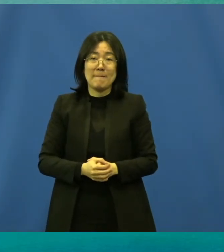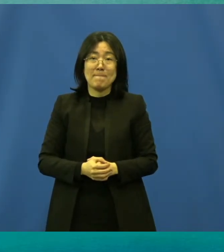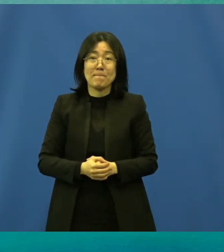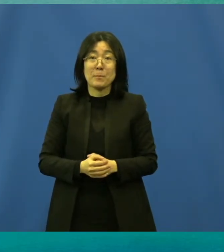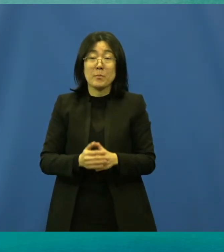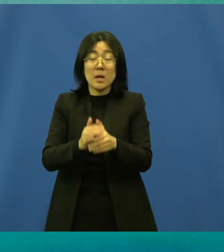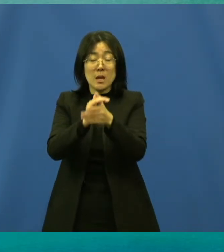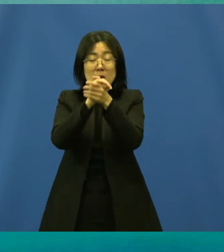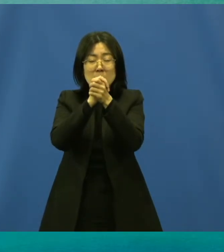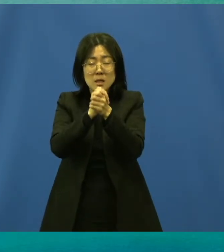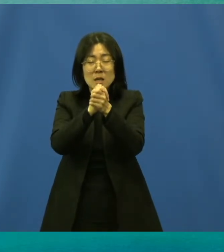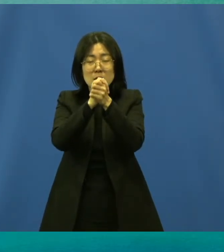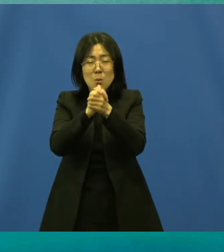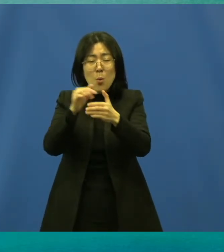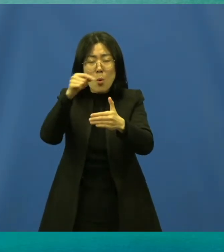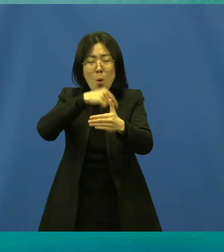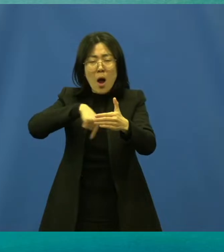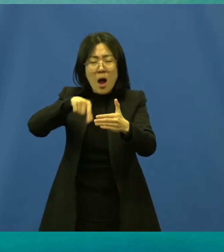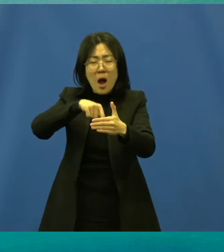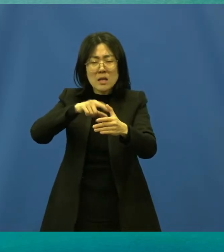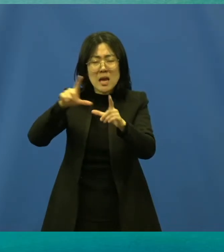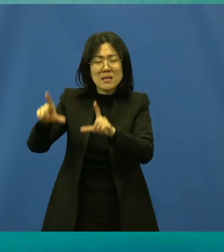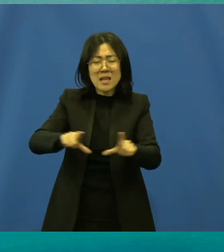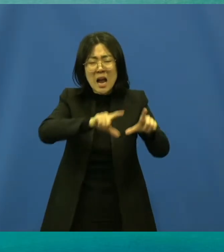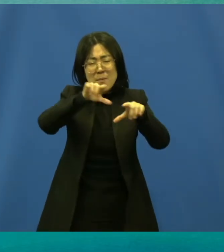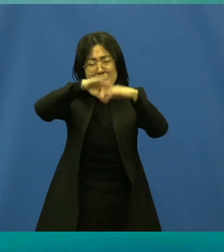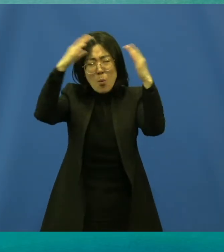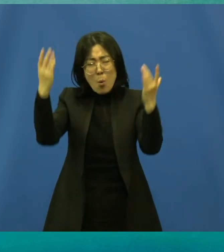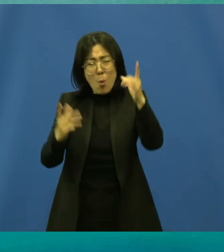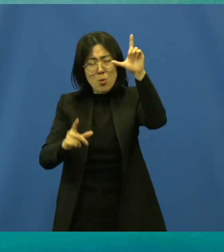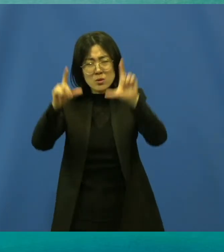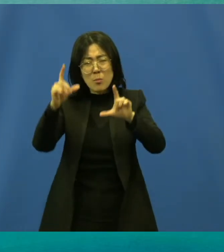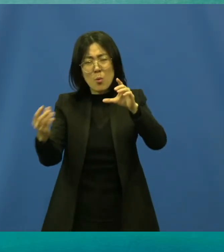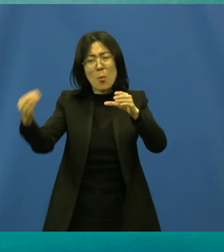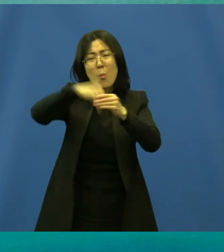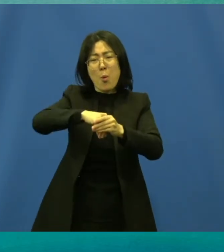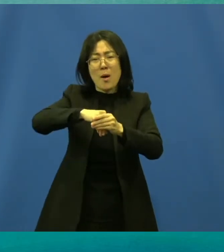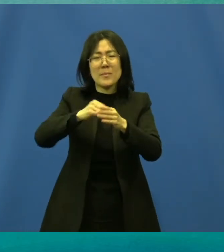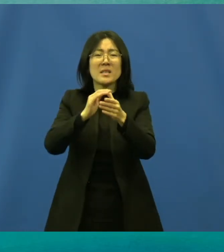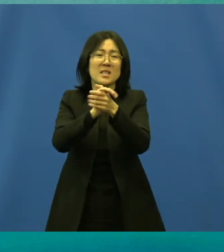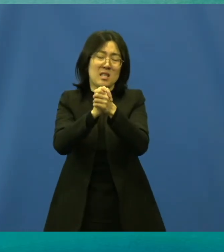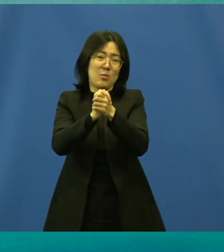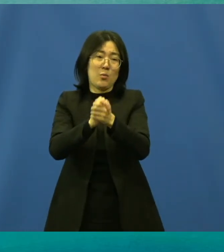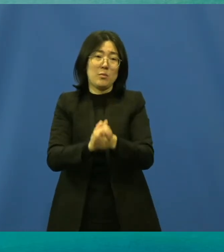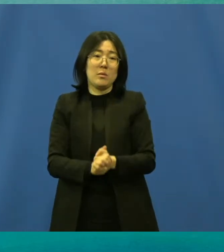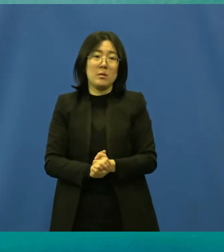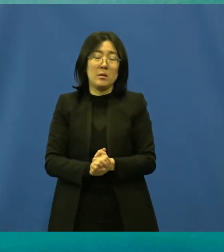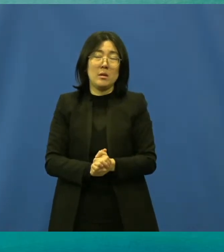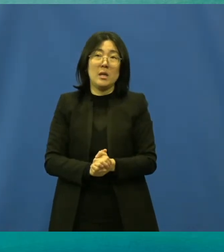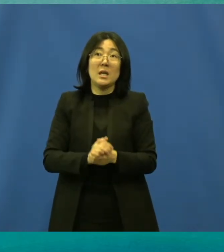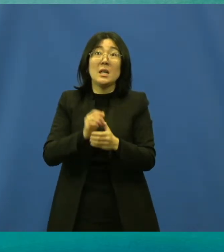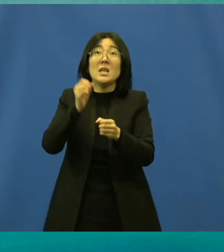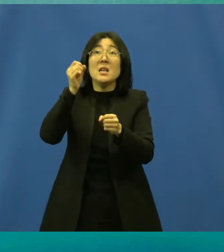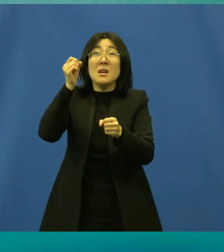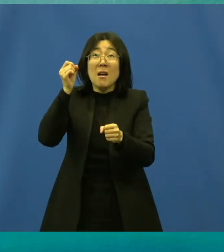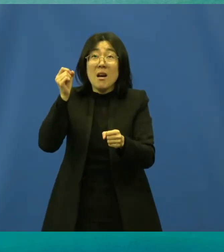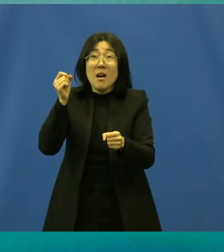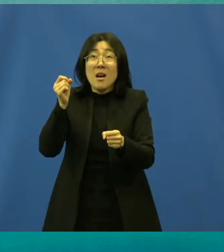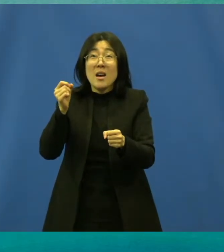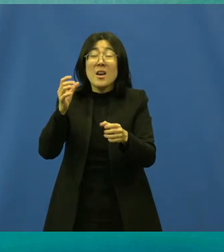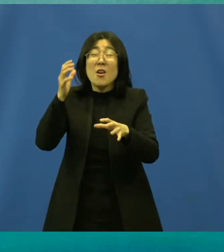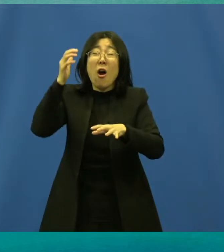기도를 보면 그 안에 모든 게 담겨 있습니다. 요나는 비로소 정면으로 하나님을 향하고